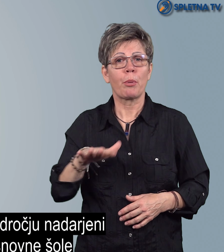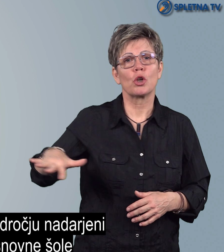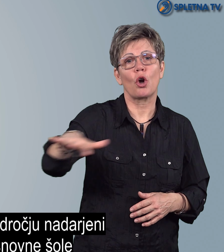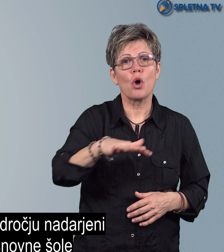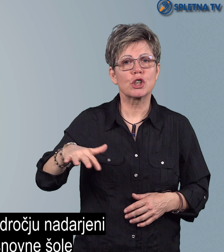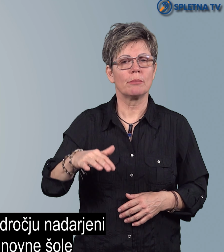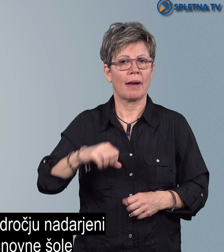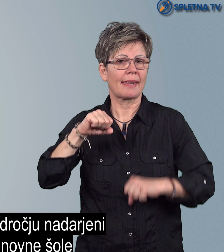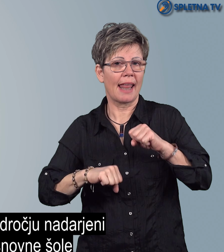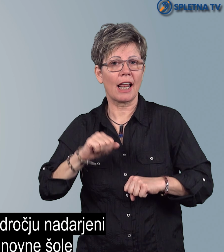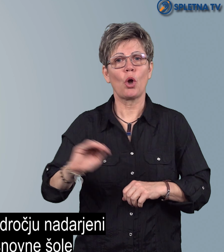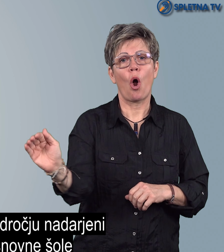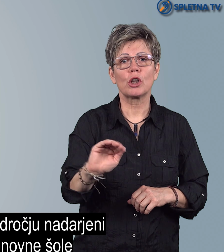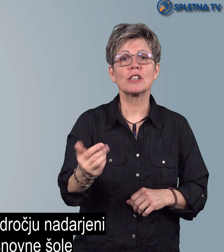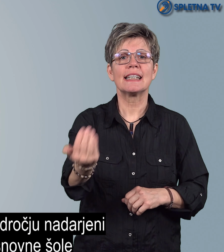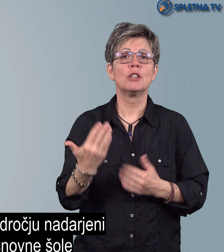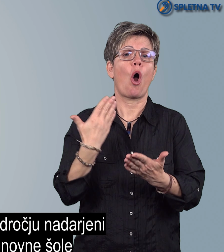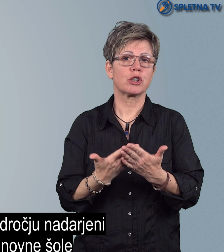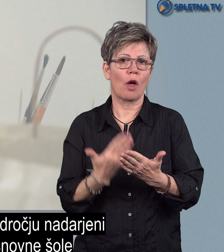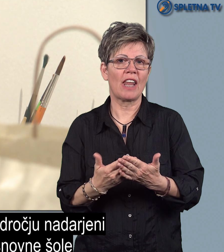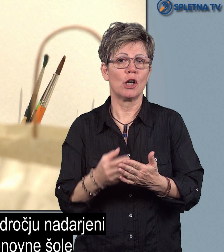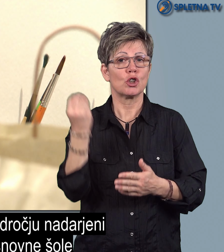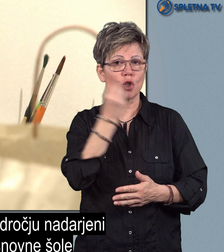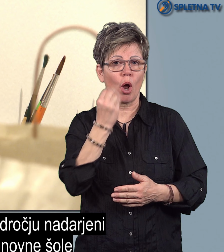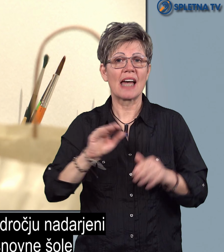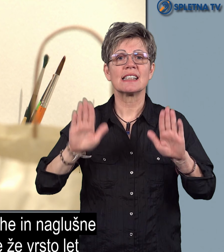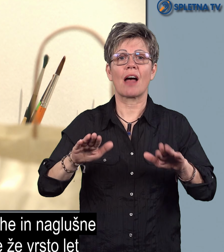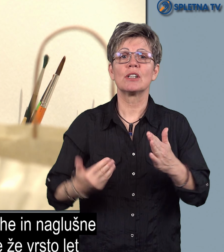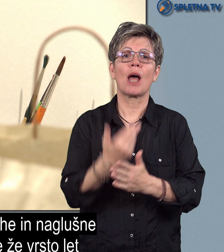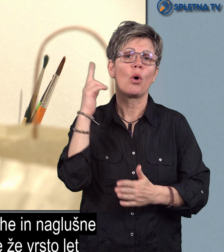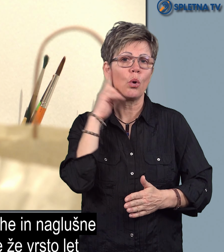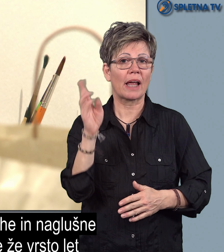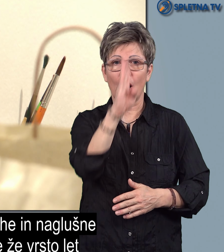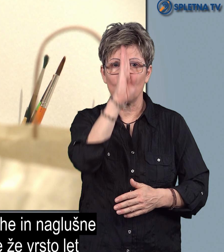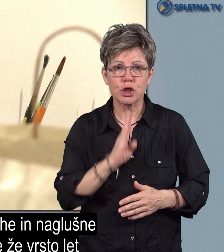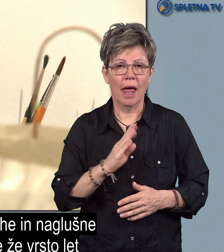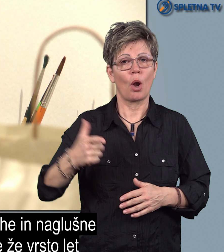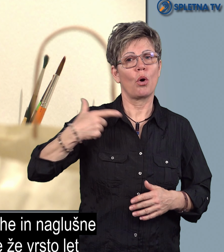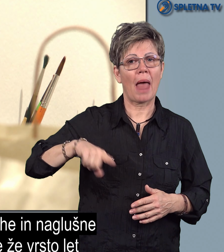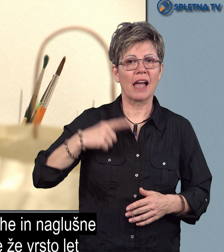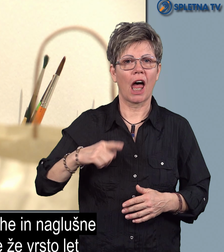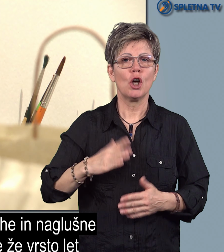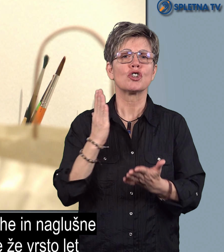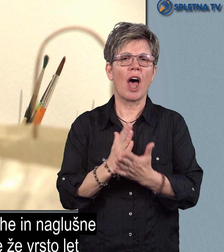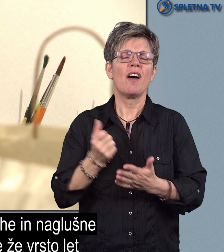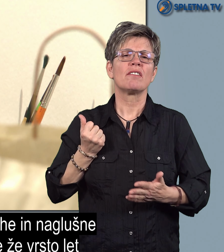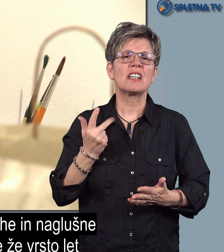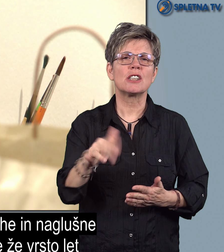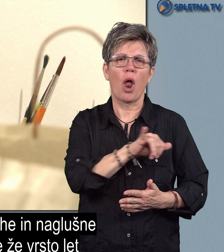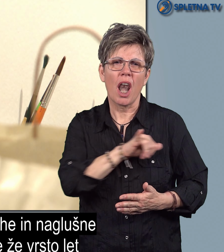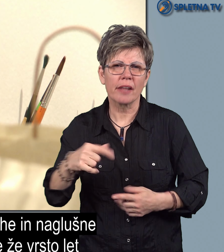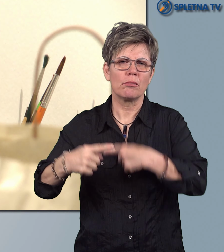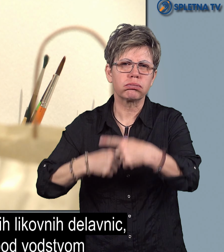likovnem področju nadarjeni otroci iz osnovne šole Zavoda za gluhe in naglušne Ljubljana se že vrsto